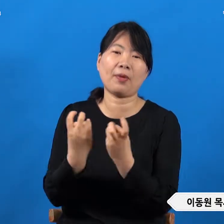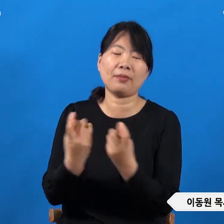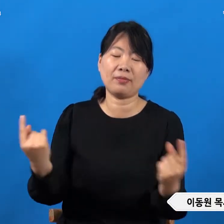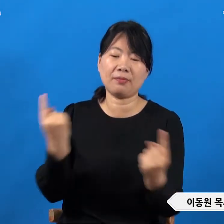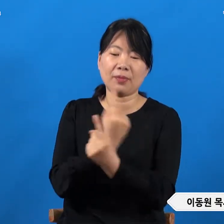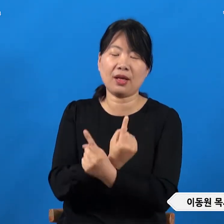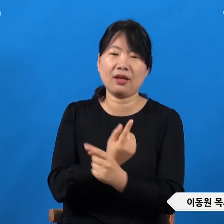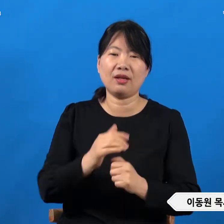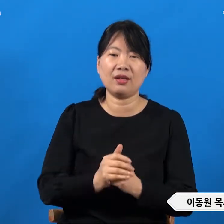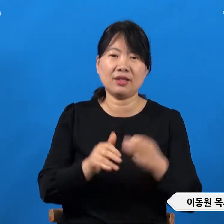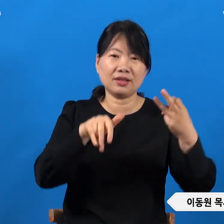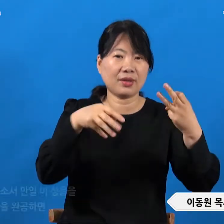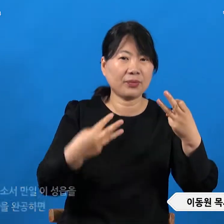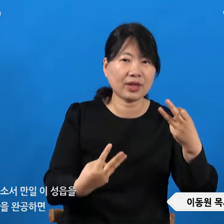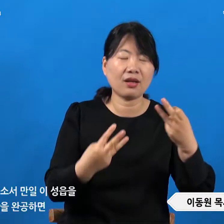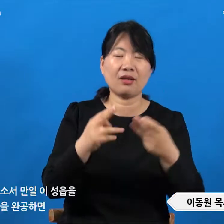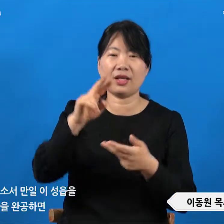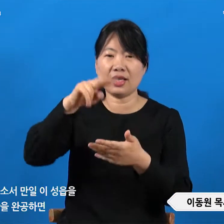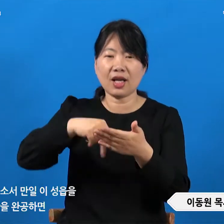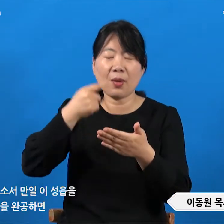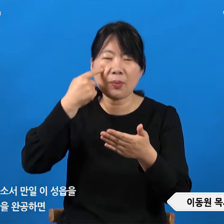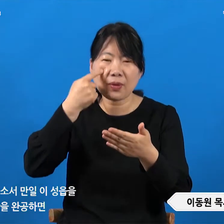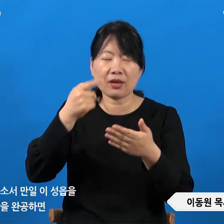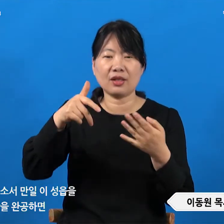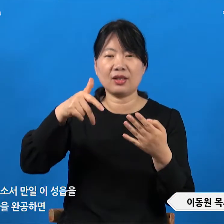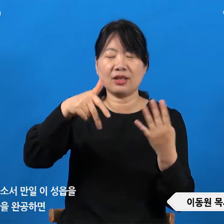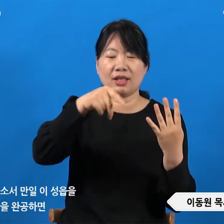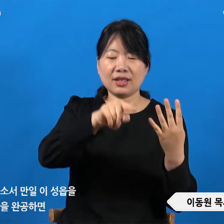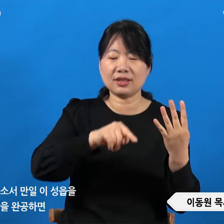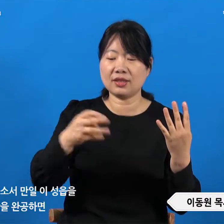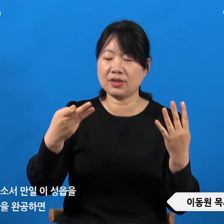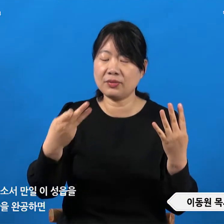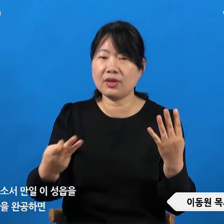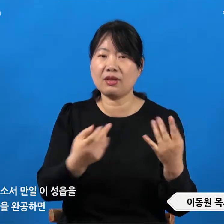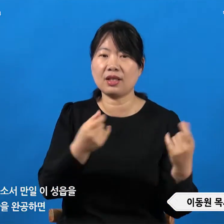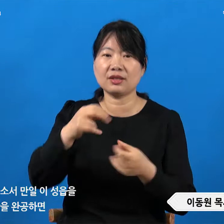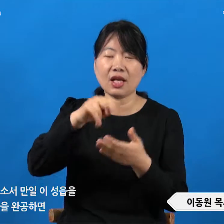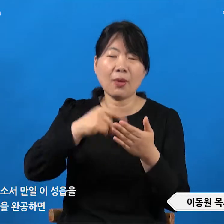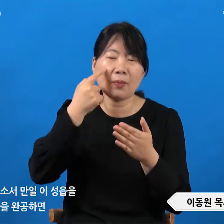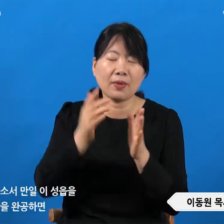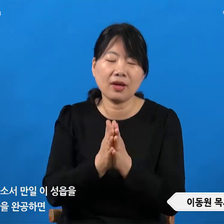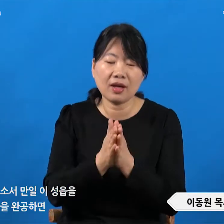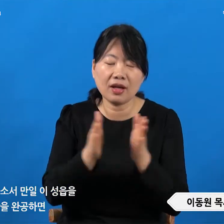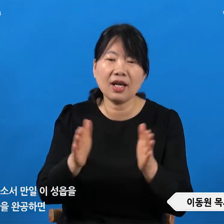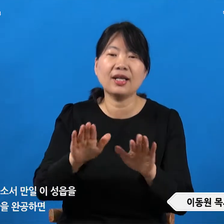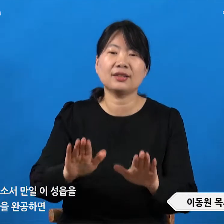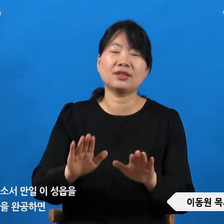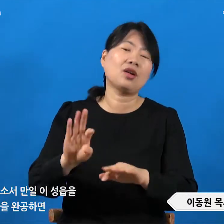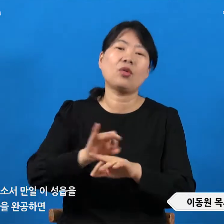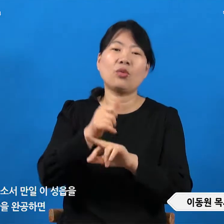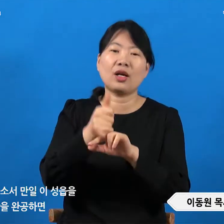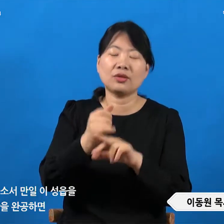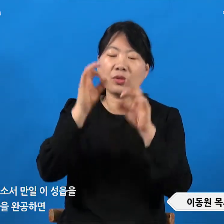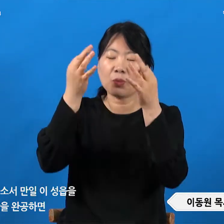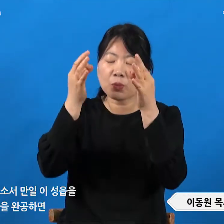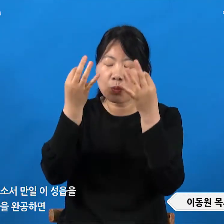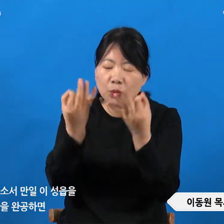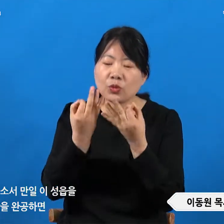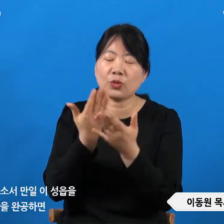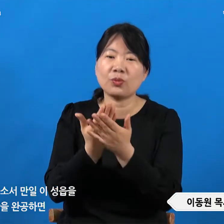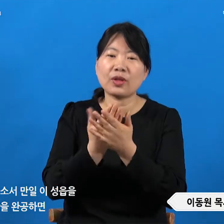있습니다. 13절 한번 읽겠어요. 자, 4장 13절에요. 같이 읽습니다. 시작. 이제 왕은